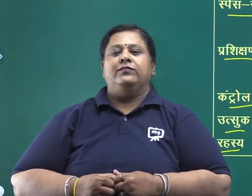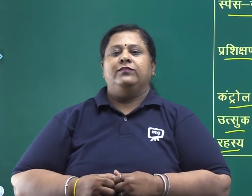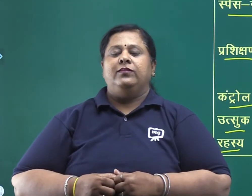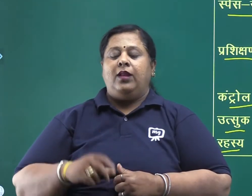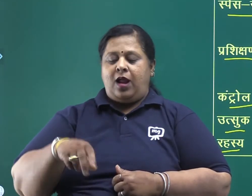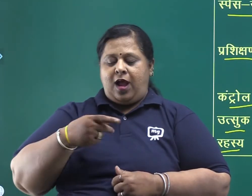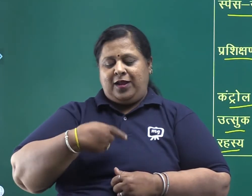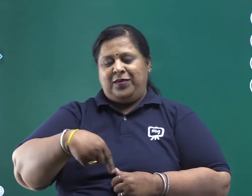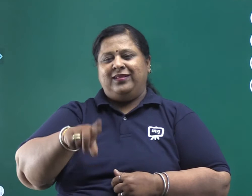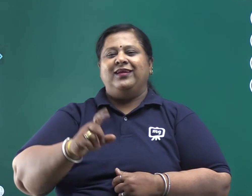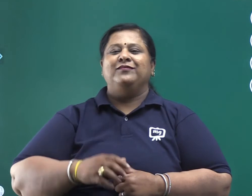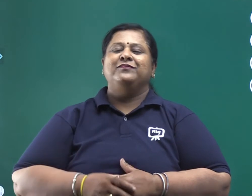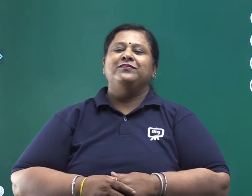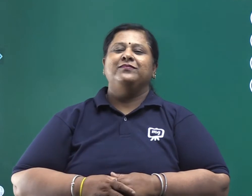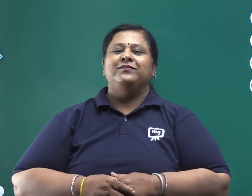आगे बढ़ते हैं।